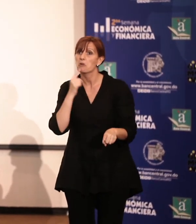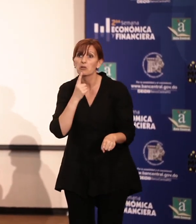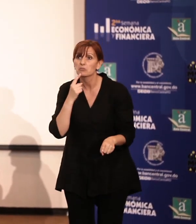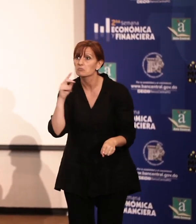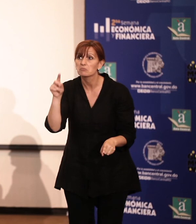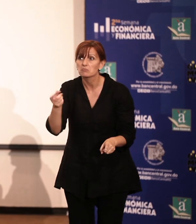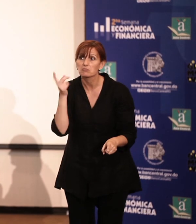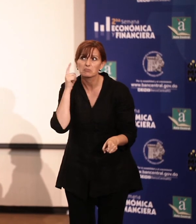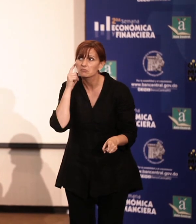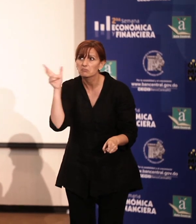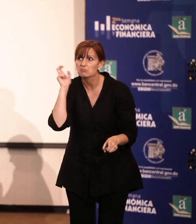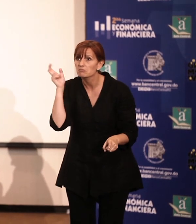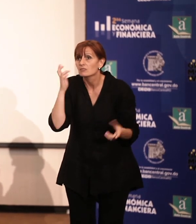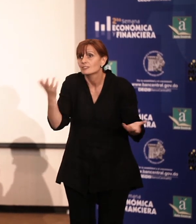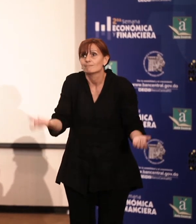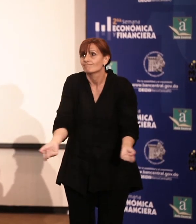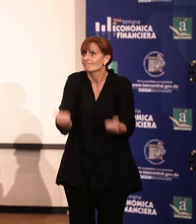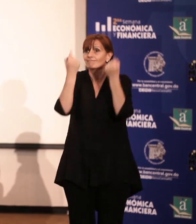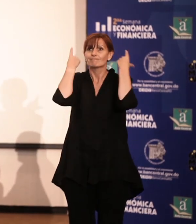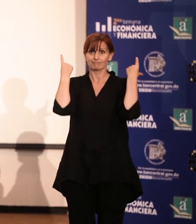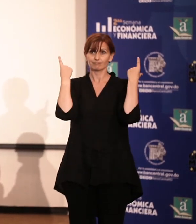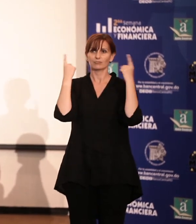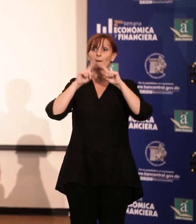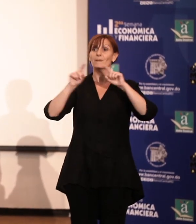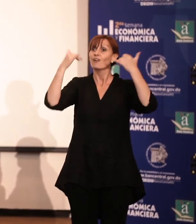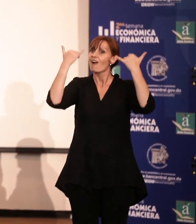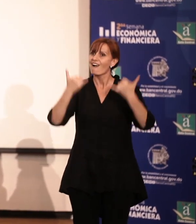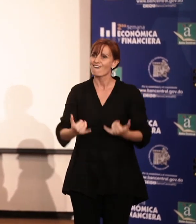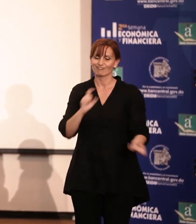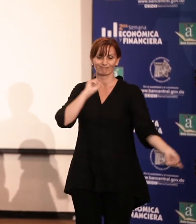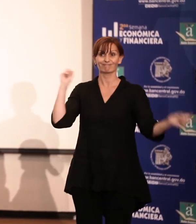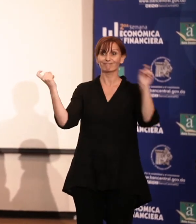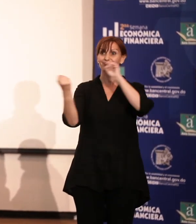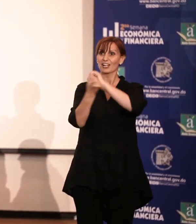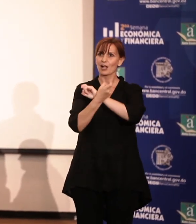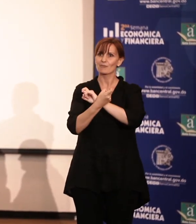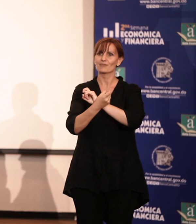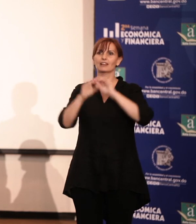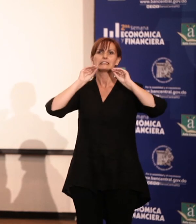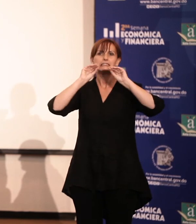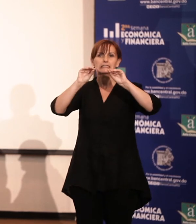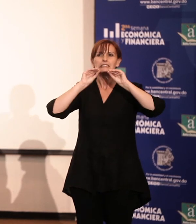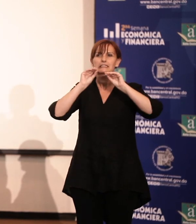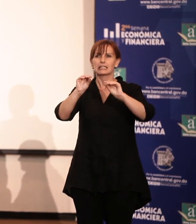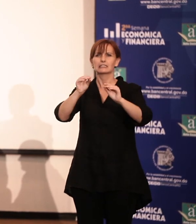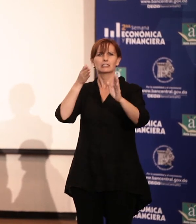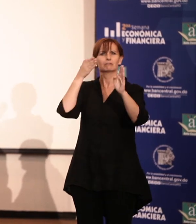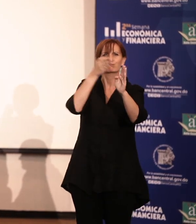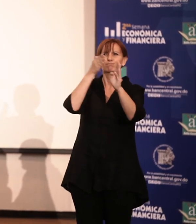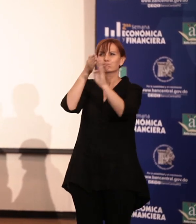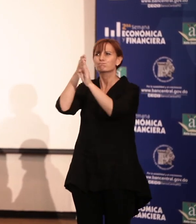esta es una educación directa que va a ser multiplicada y ampliada porque cada uno de estos